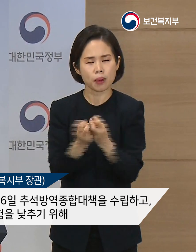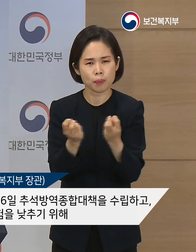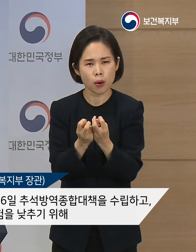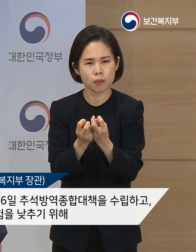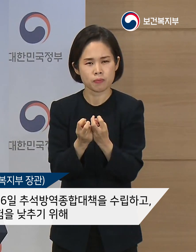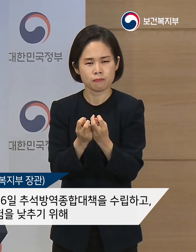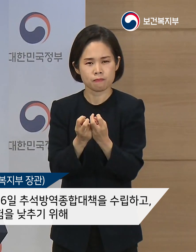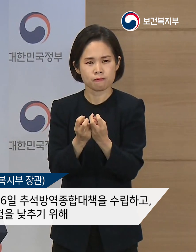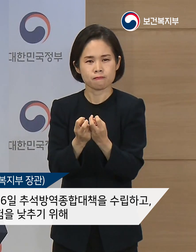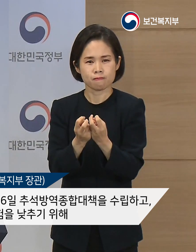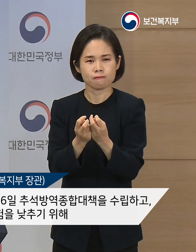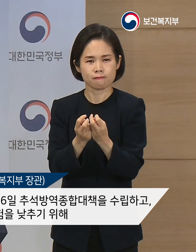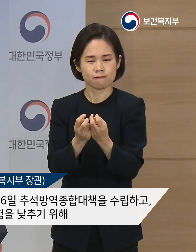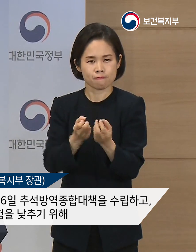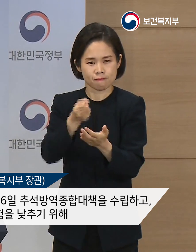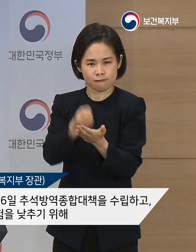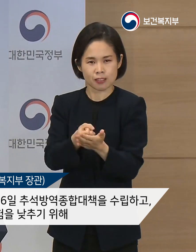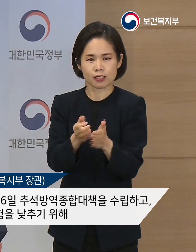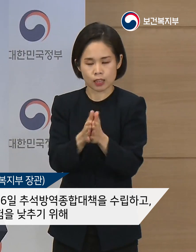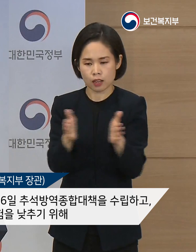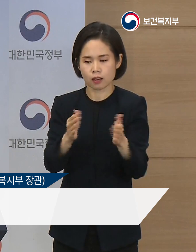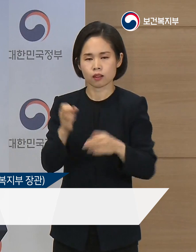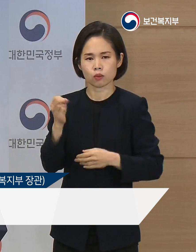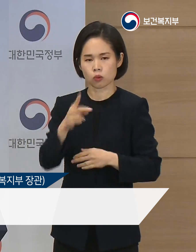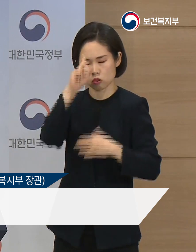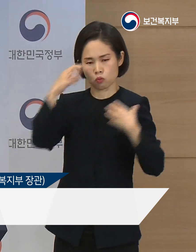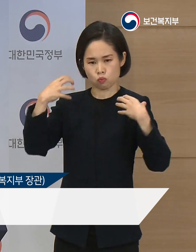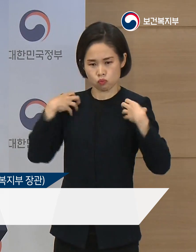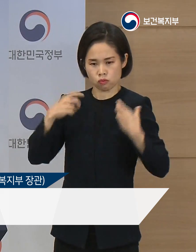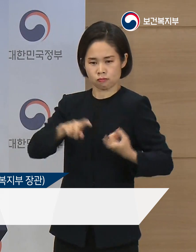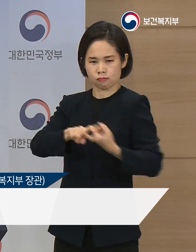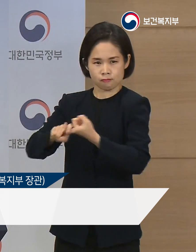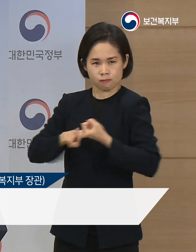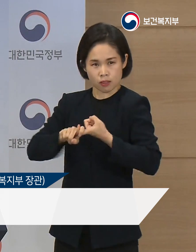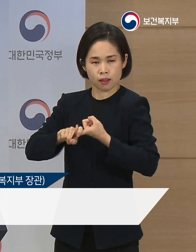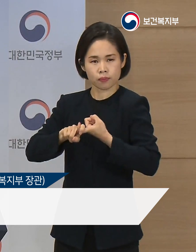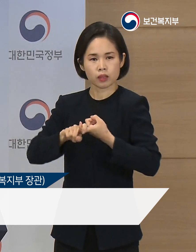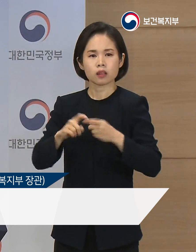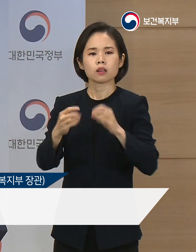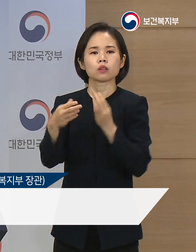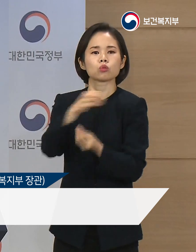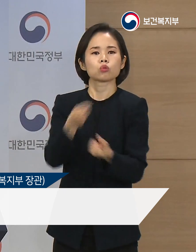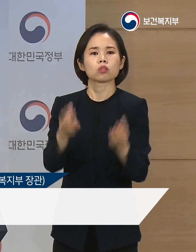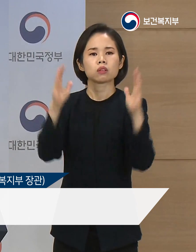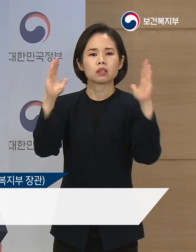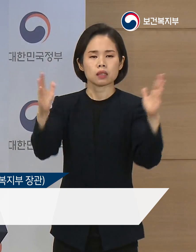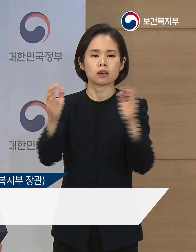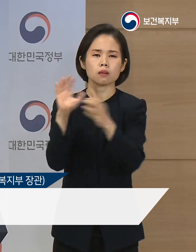인한 코로나19의 유행 위험을 낮추기 위해 범정부적인 노력을 기울이고 있습니다.